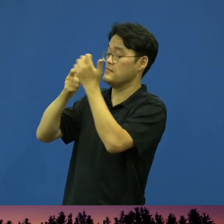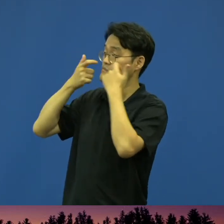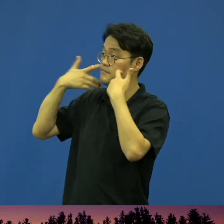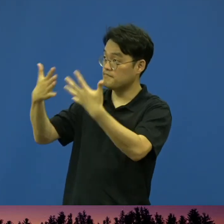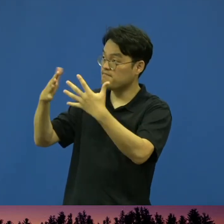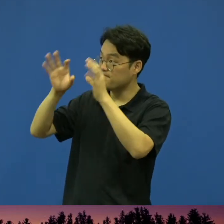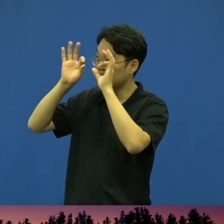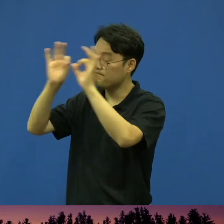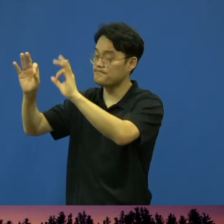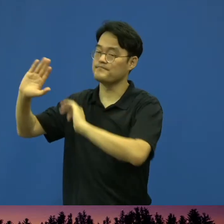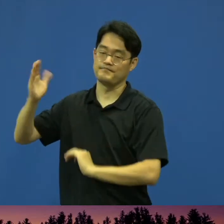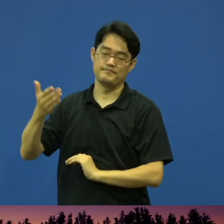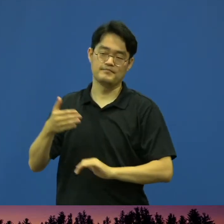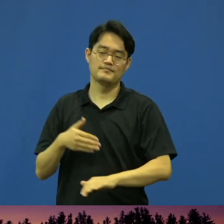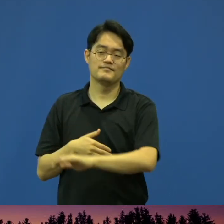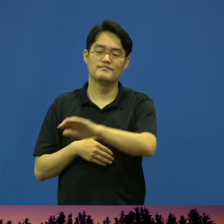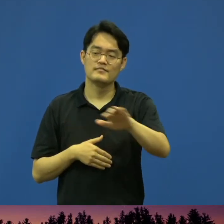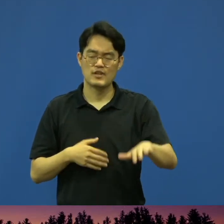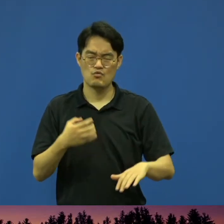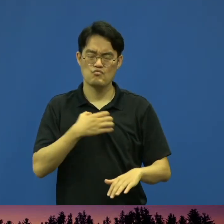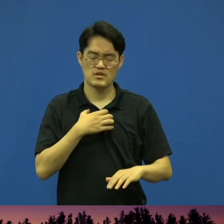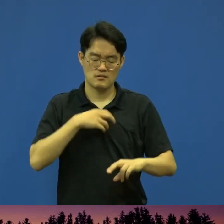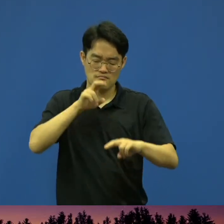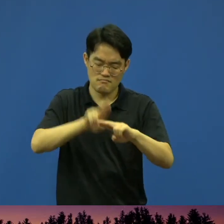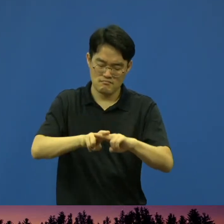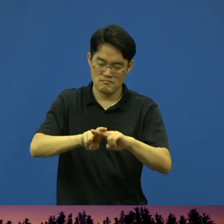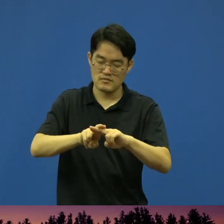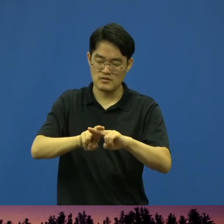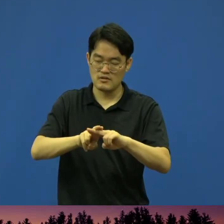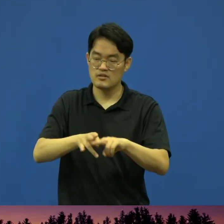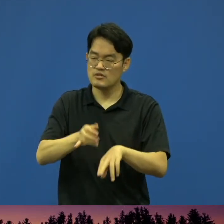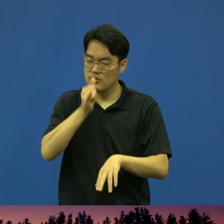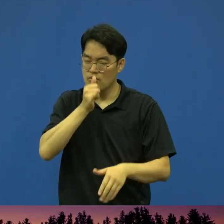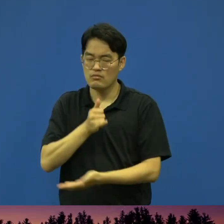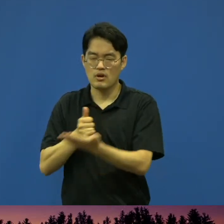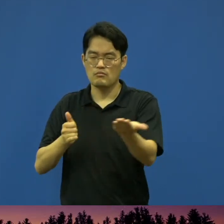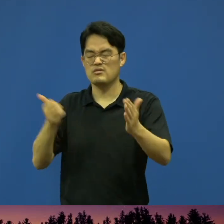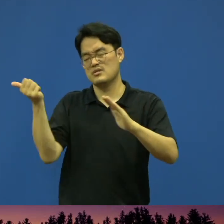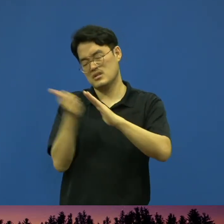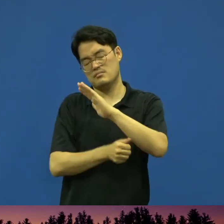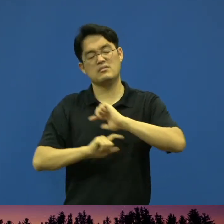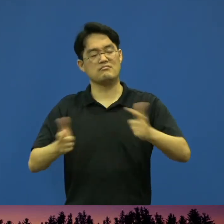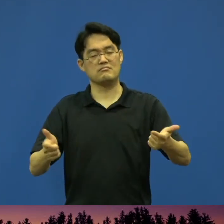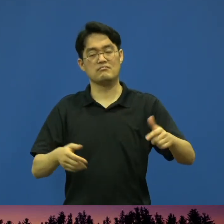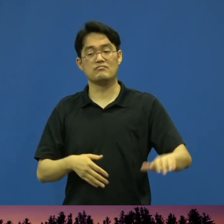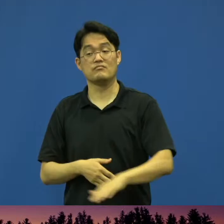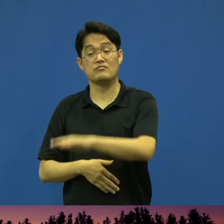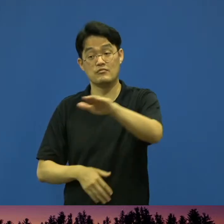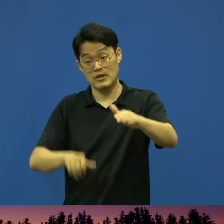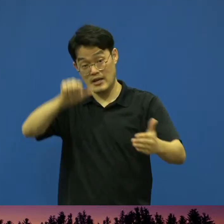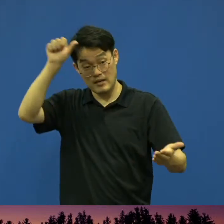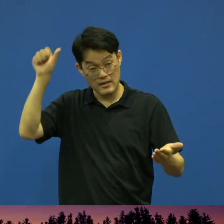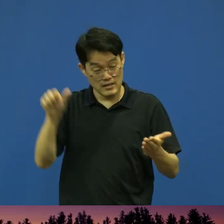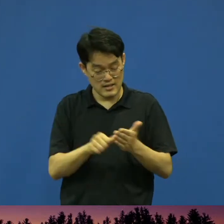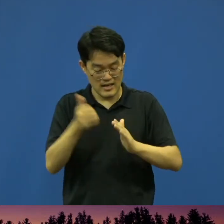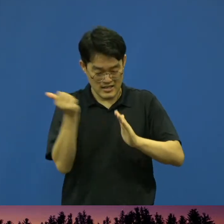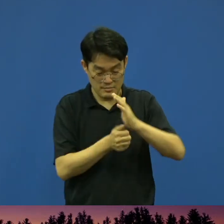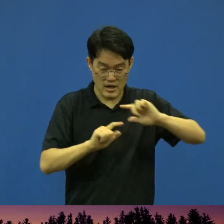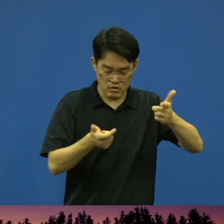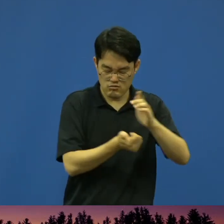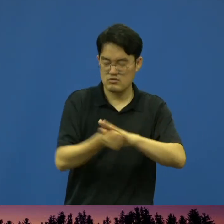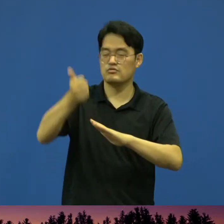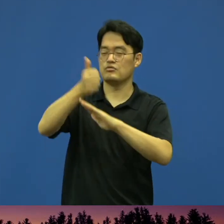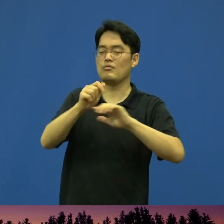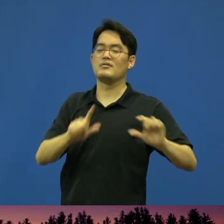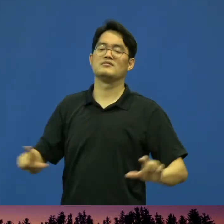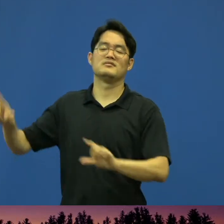여러분, 우리의 삶은 그래서 실패가 아닌 줄로 믿습니다. 여러분, 우리의 인생은 실패 같은 성공의 삶입니다. 기대하십시오.